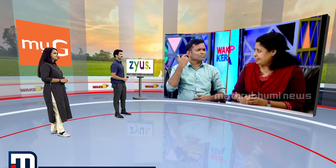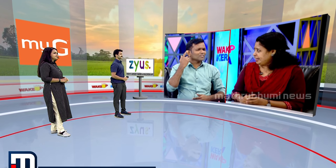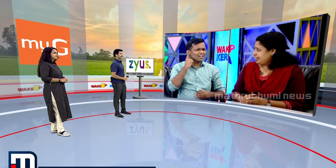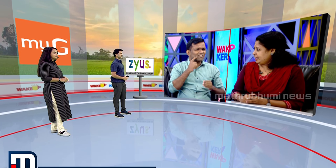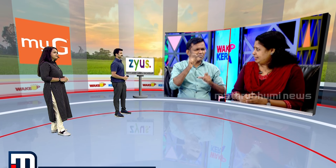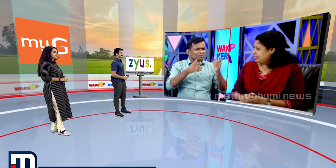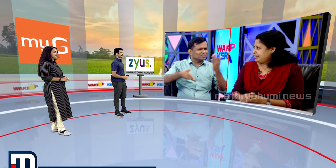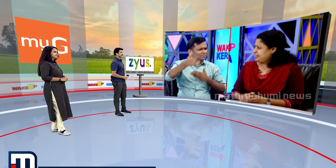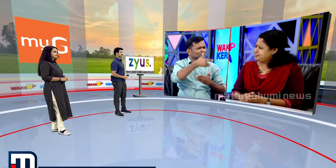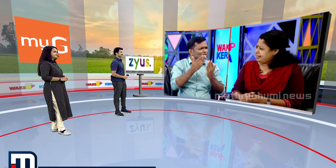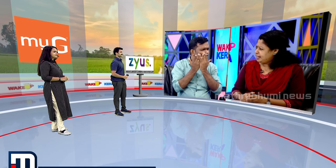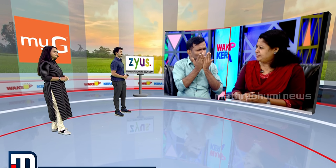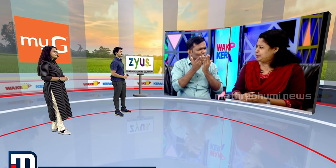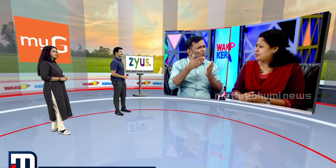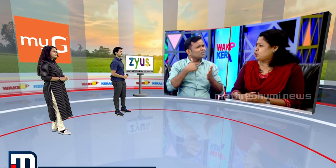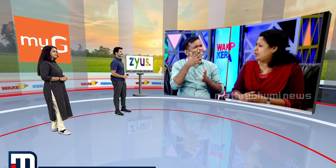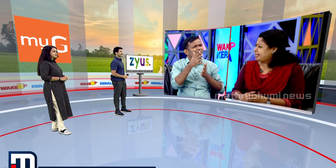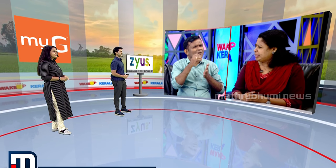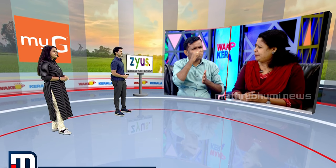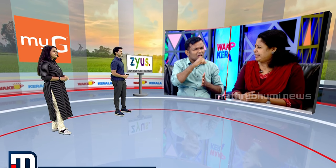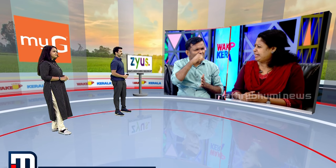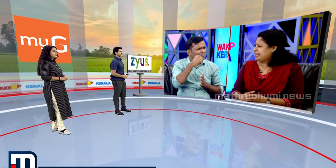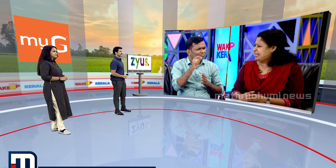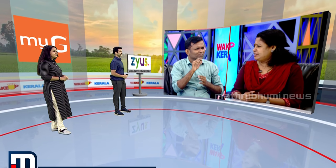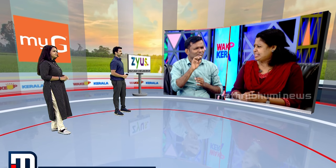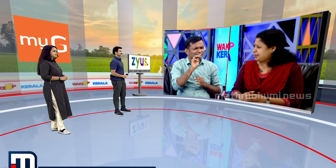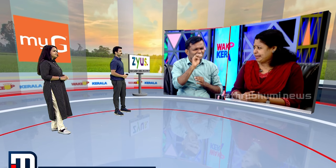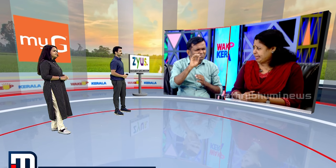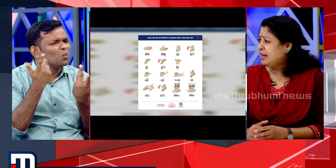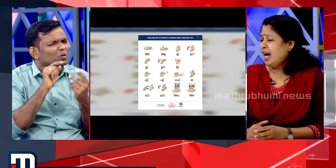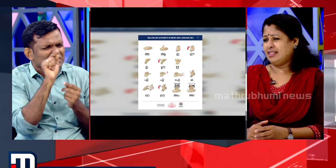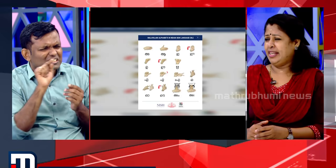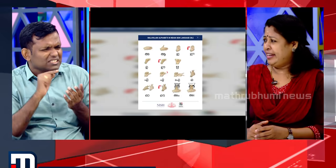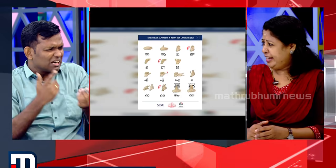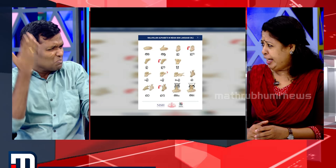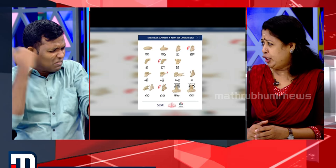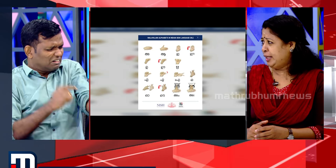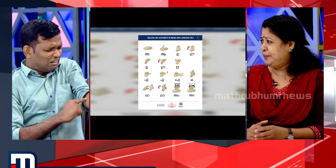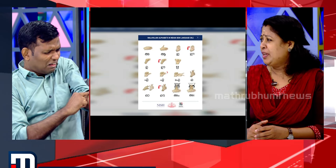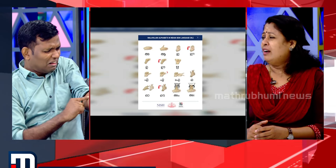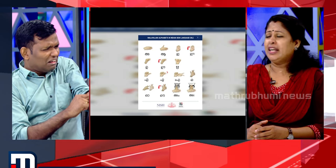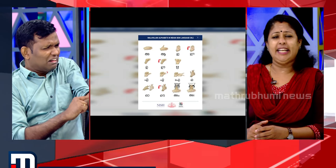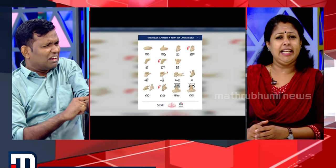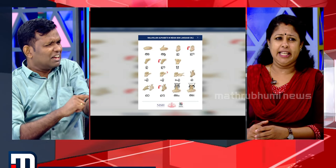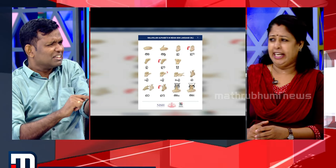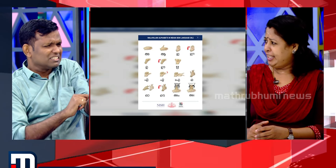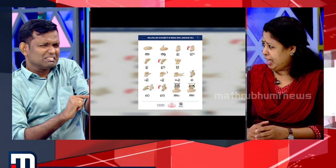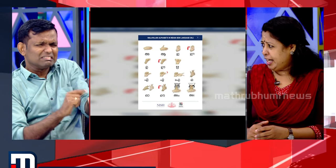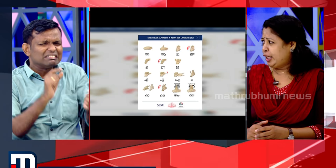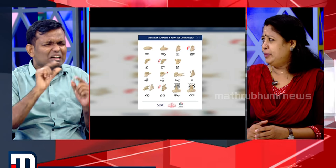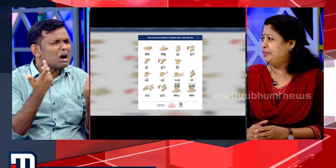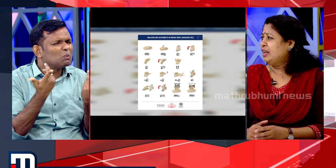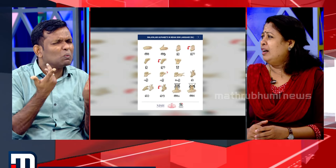നേരത്തെ ഡെഫ് എല്ലാവരും സ്കൂളുകളിലൊക്കെ പഠിക്കണത് എങ്ങനെയാണെന്ന് വെച്ചാൽ മലയാളം അക്ഷരം എങ്ങനെ എഴുതണം, കയ്യിലിങ്ങനെ